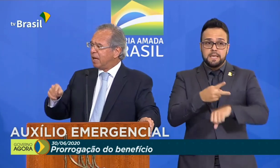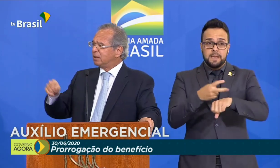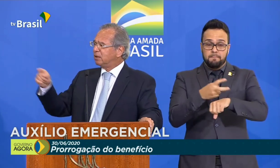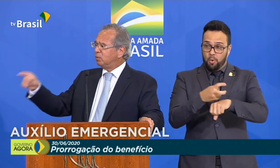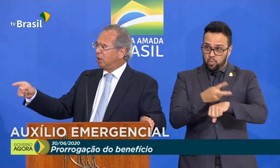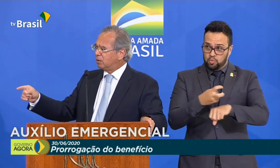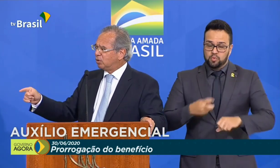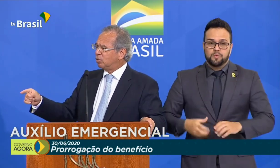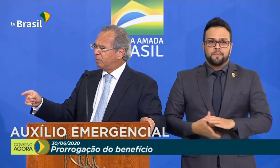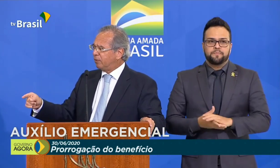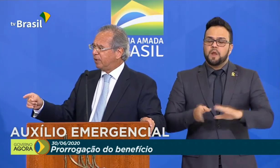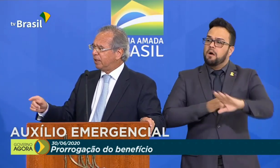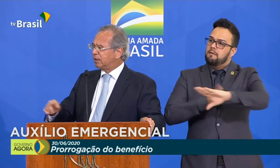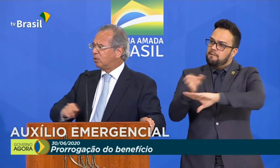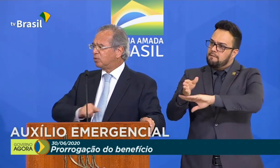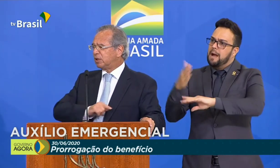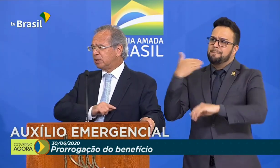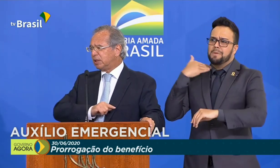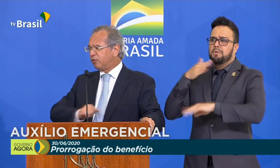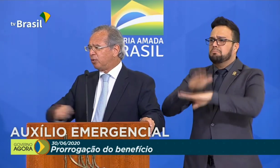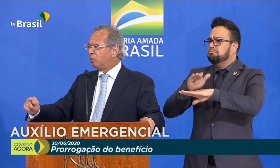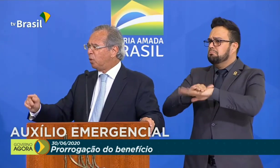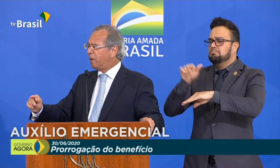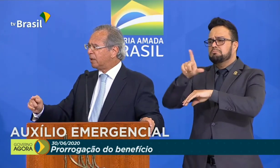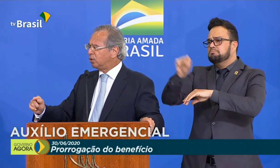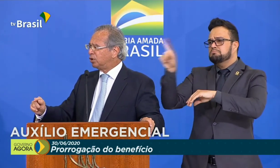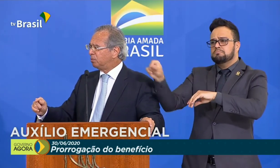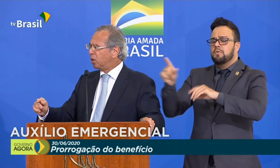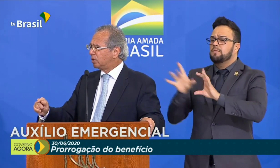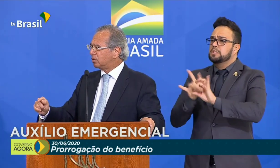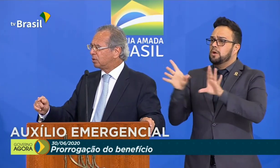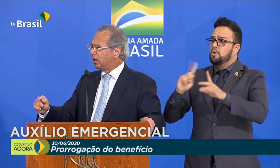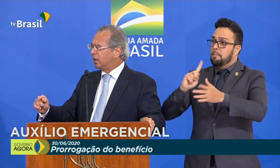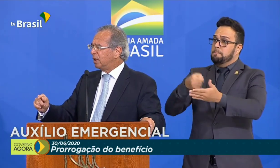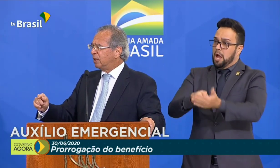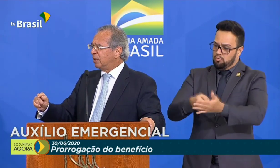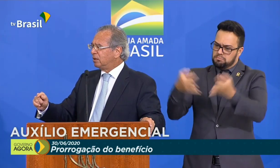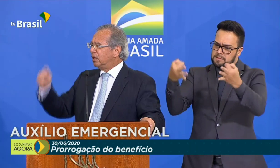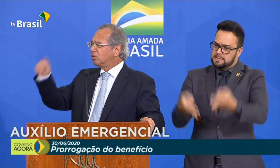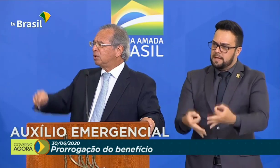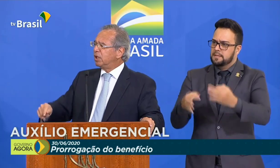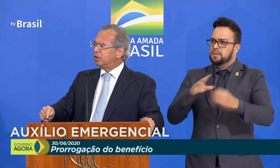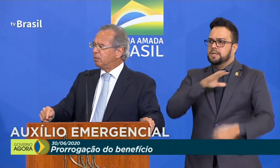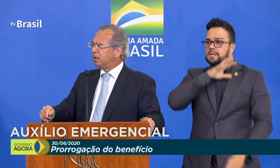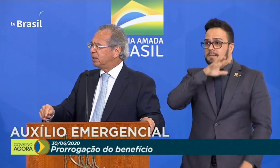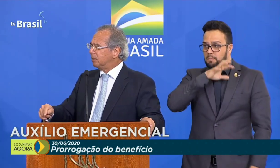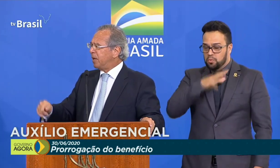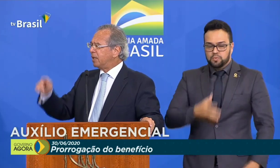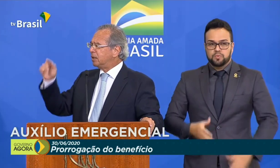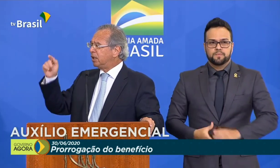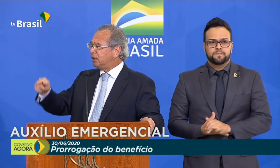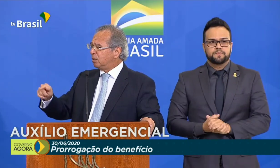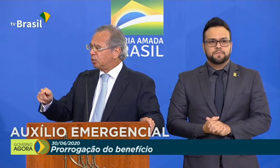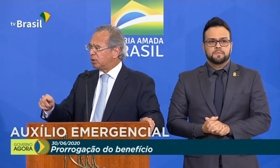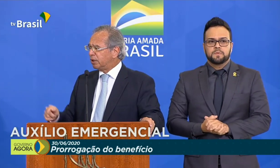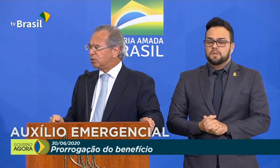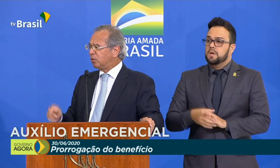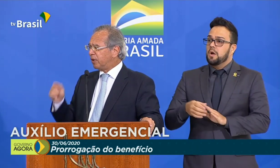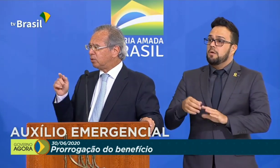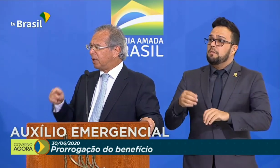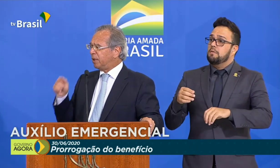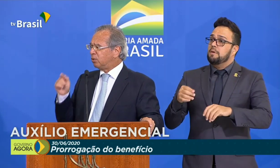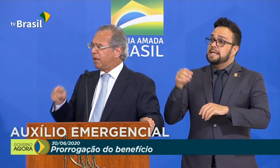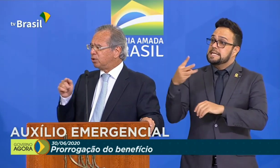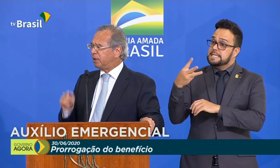dizendo: passe no banco de sua preferência, como você sempre foi um bom pagador de impostos, Não se deixe abater, pegue 30%